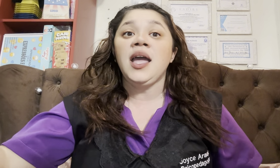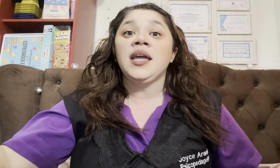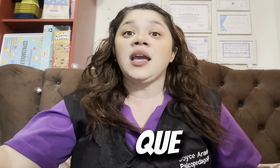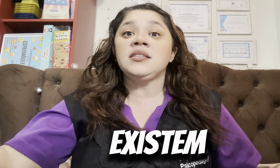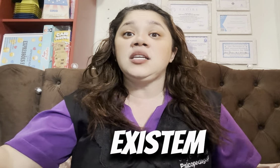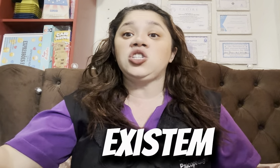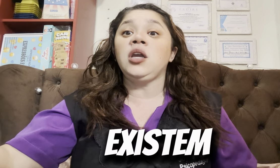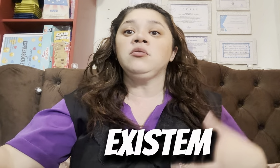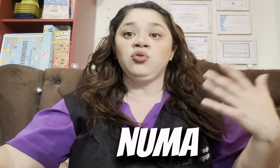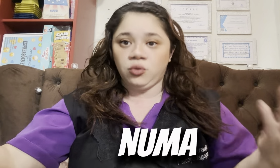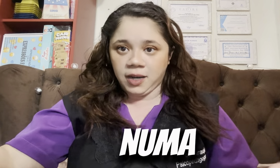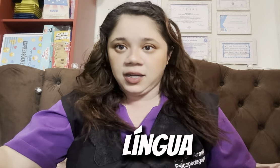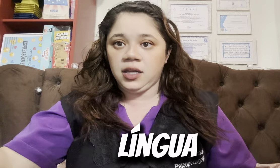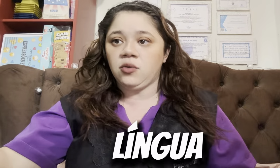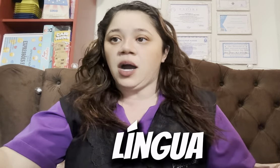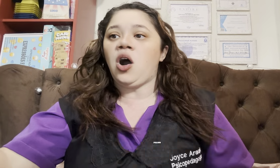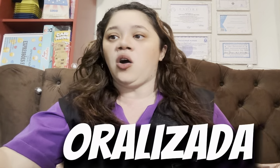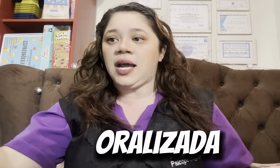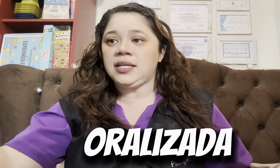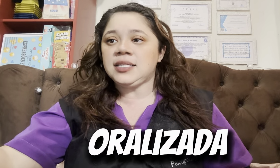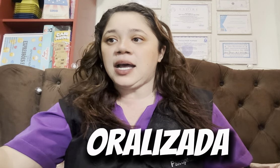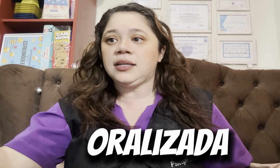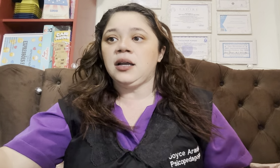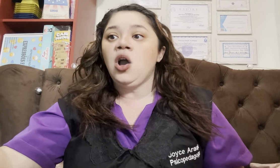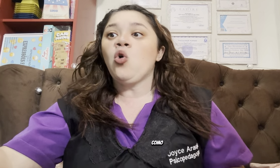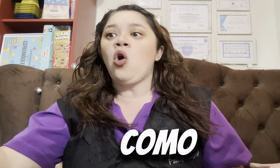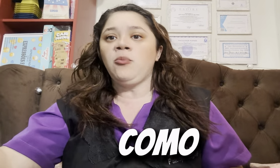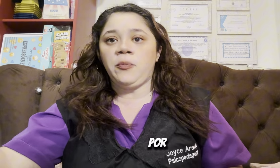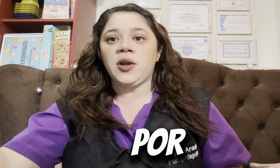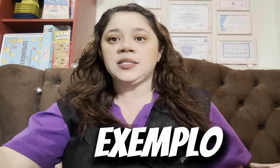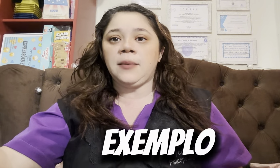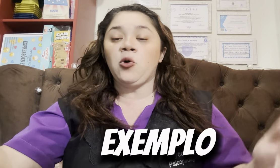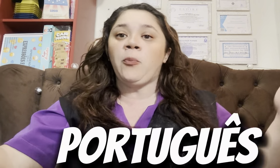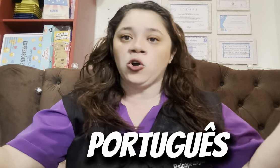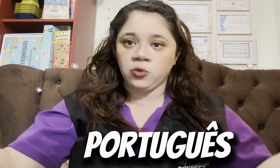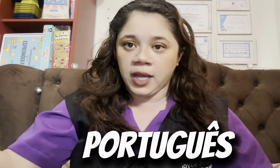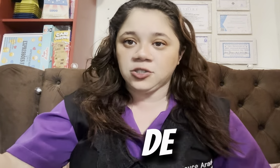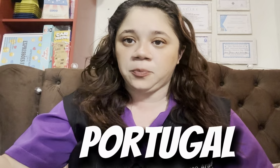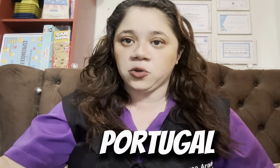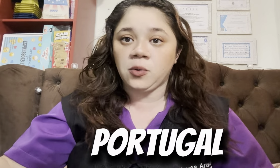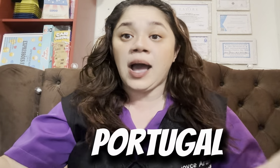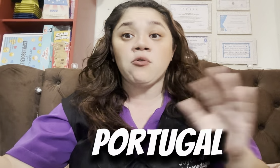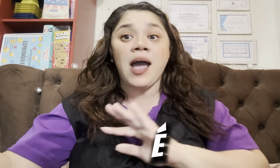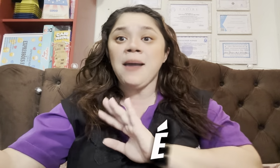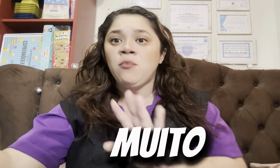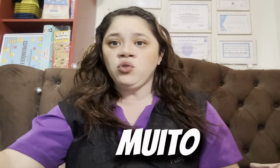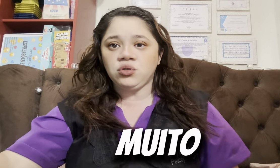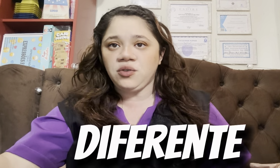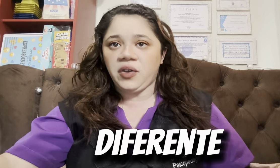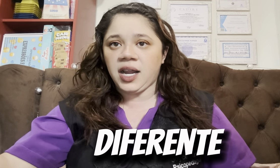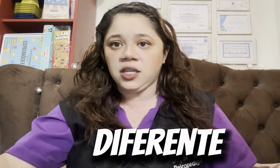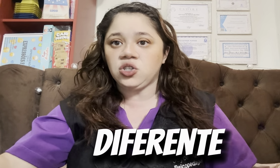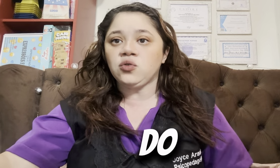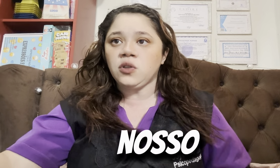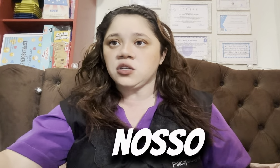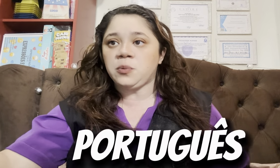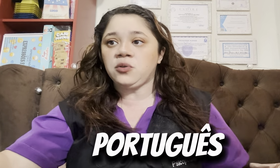que existem numa língua oralizada, como, por exemplo, o português de Portugal é muito diferente do nosso